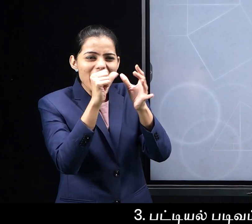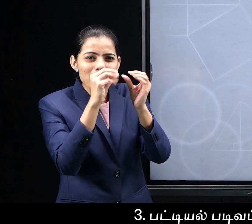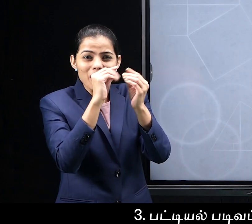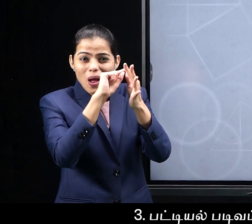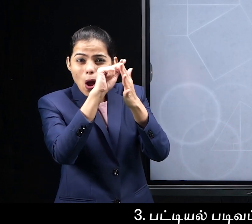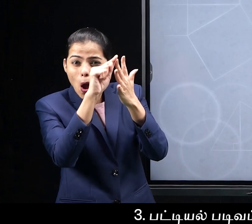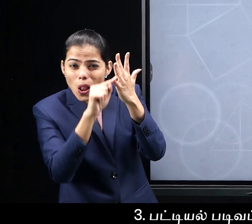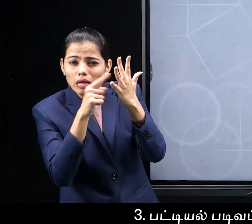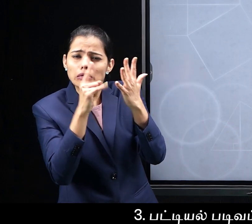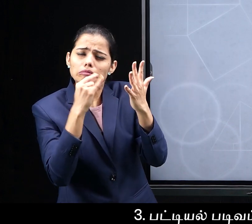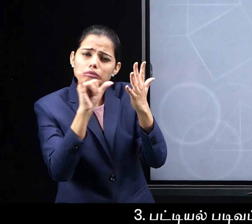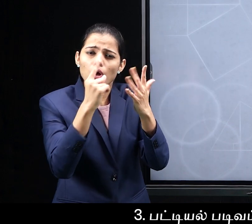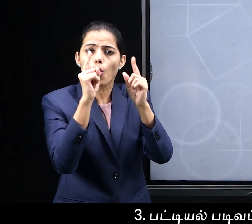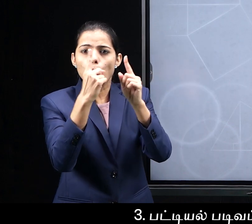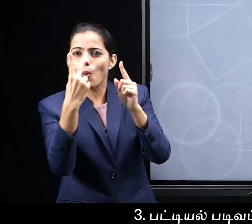பட்டியல் படிவம் அல்லது அட்டவணை படிவம்.